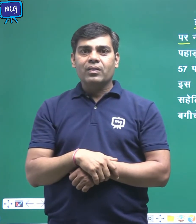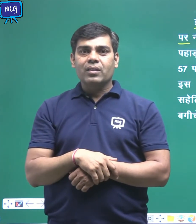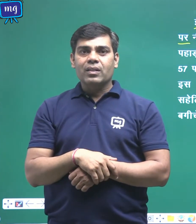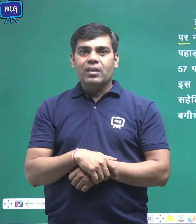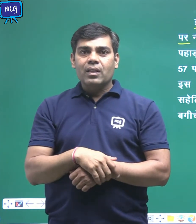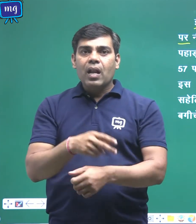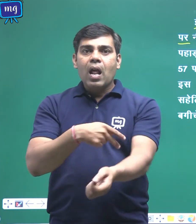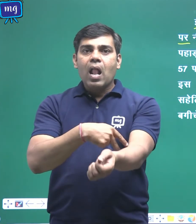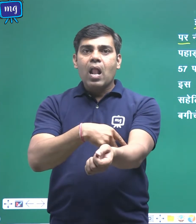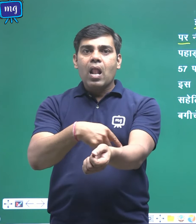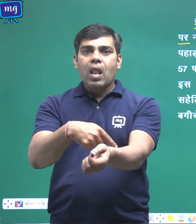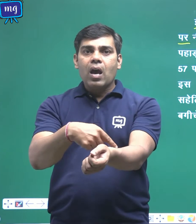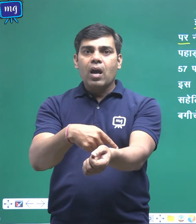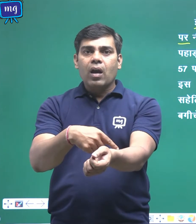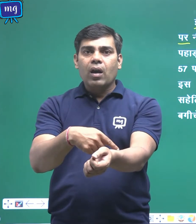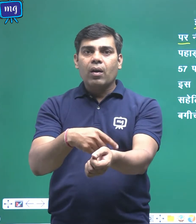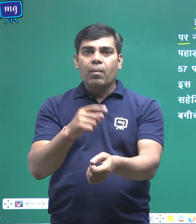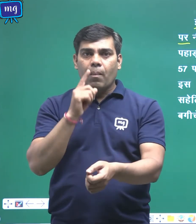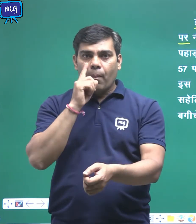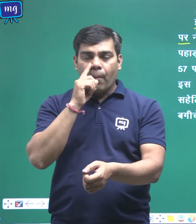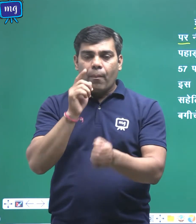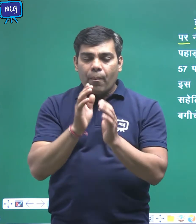नीमच माता का